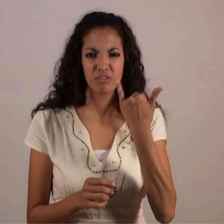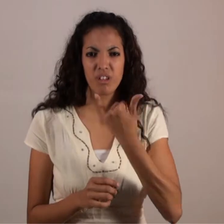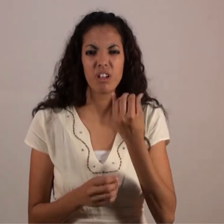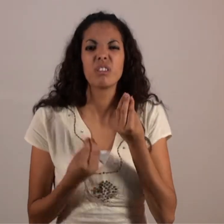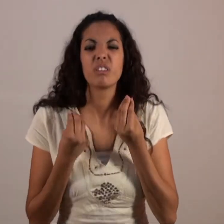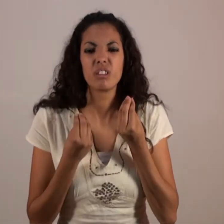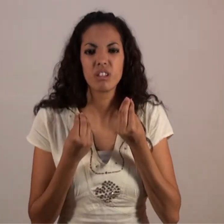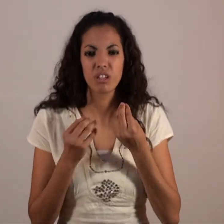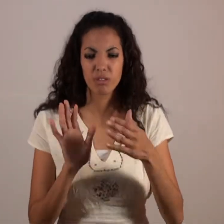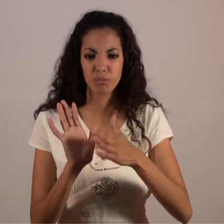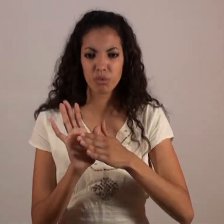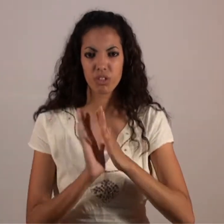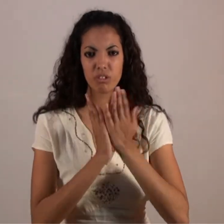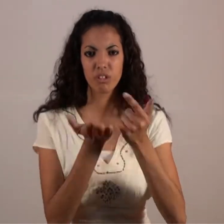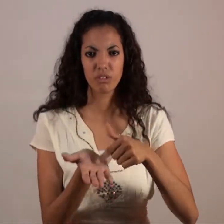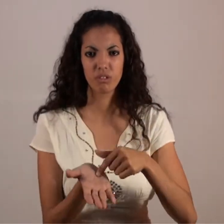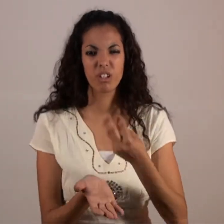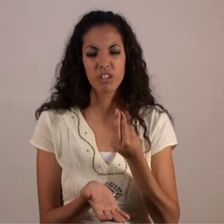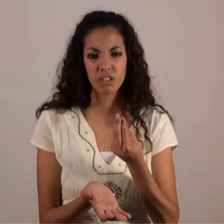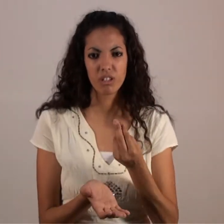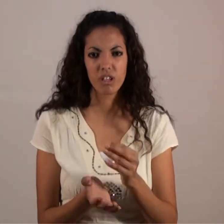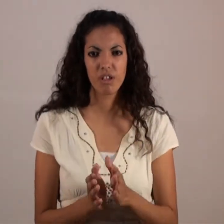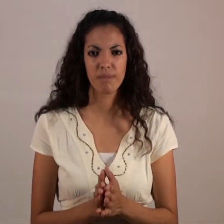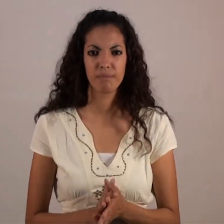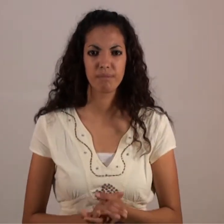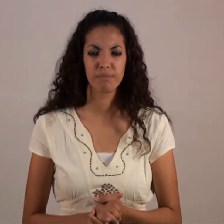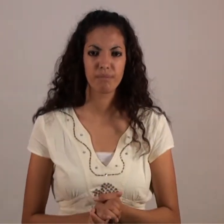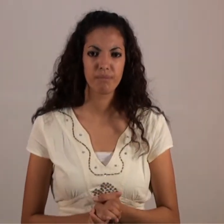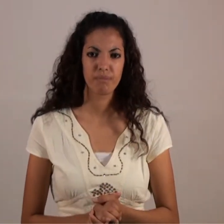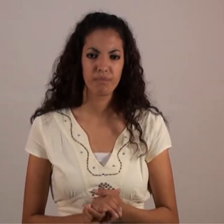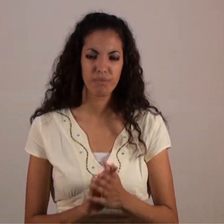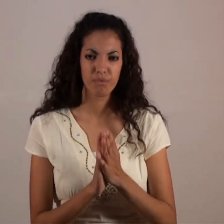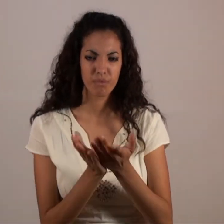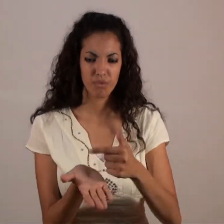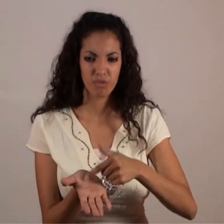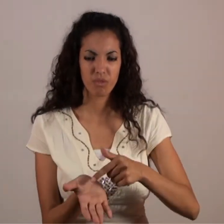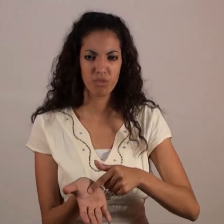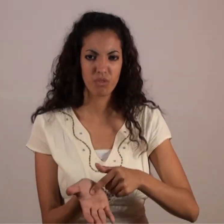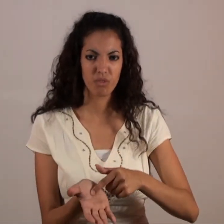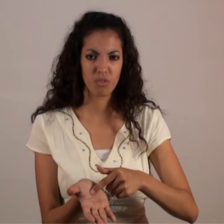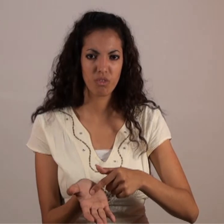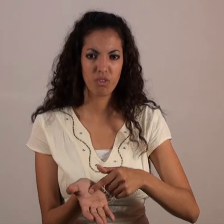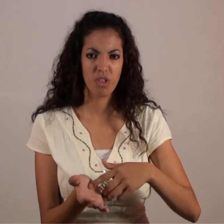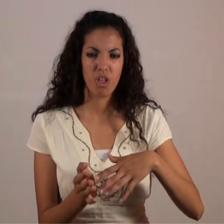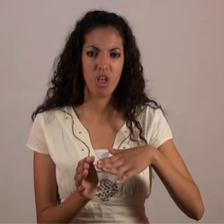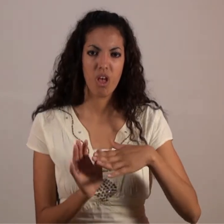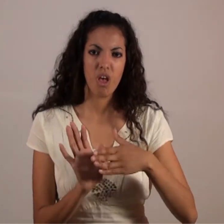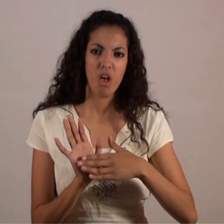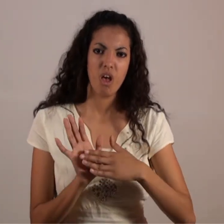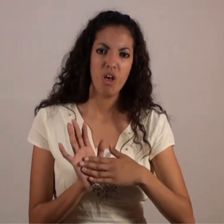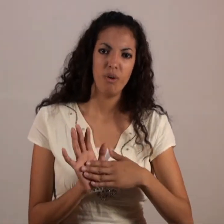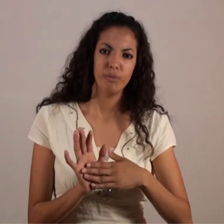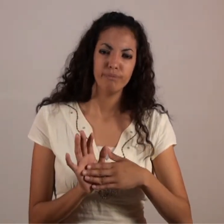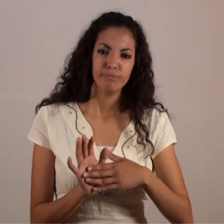aquí? El trasfondo de los versículos 31 al 34 es una escena de un tribunal en el que